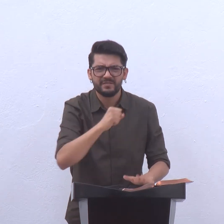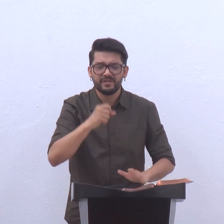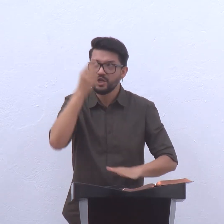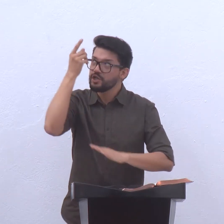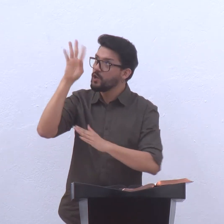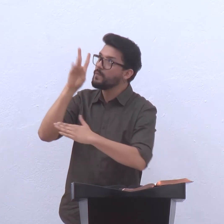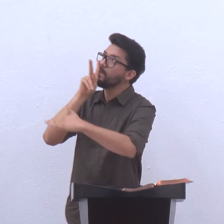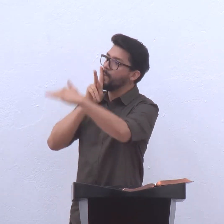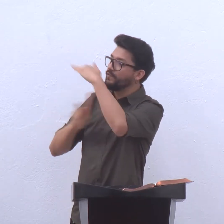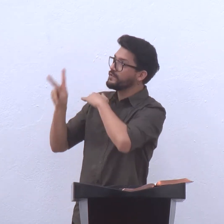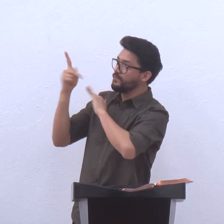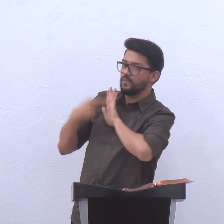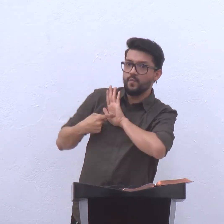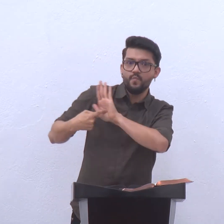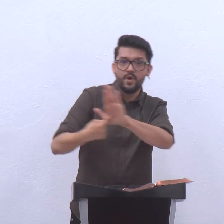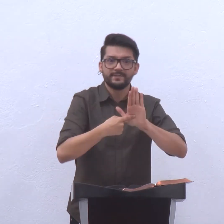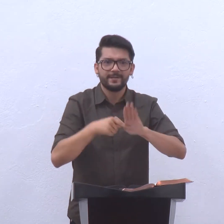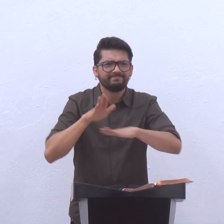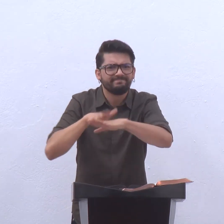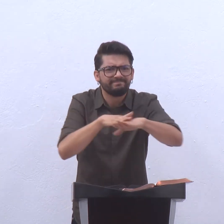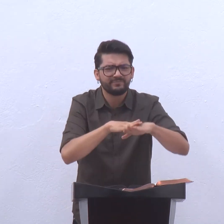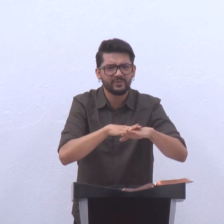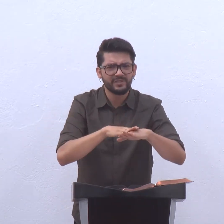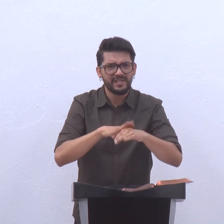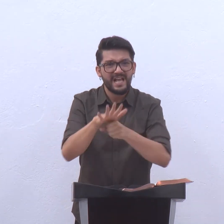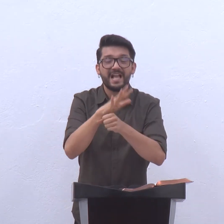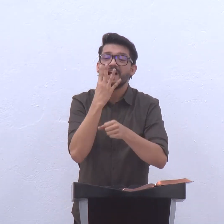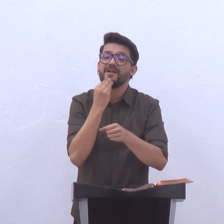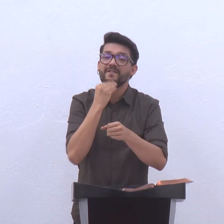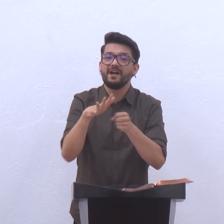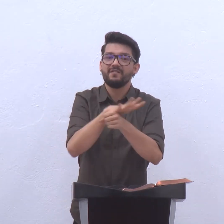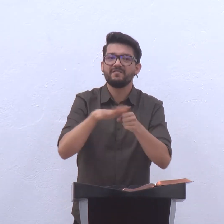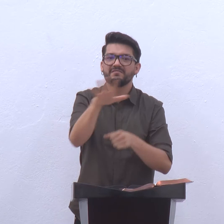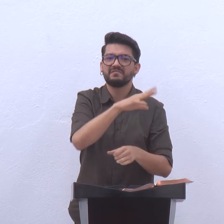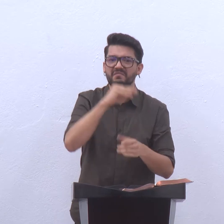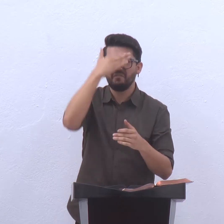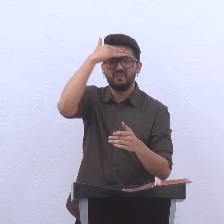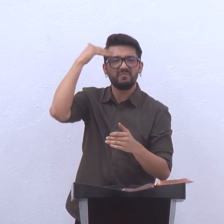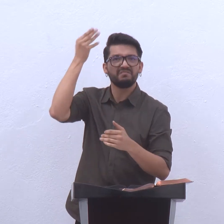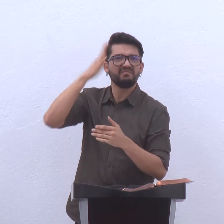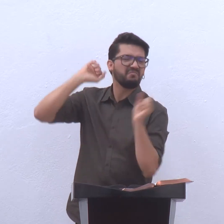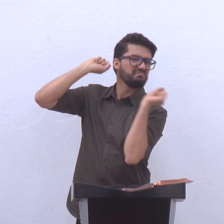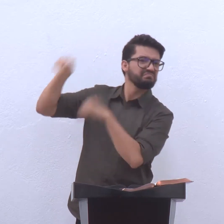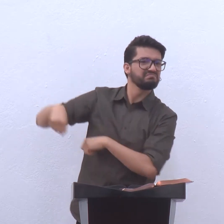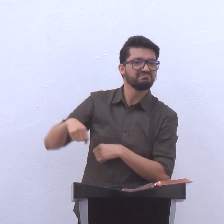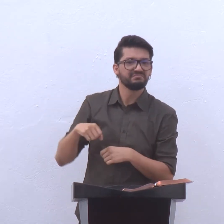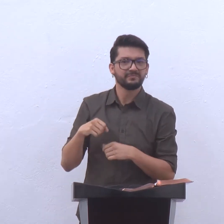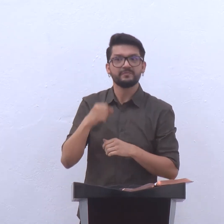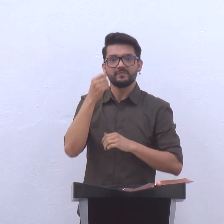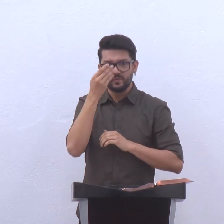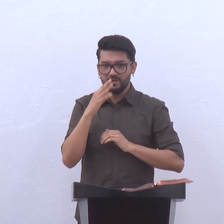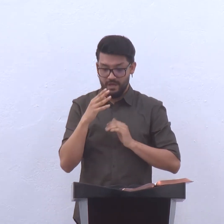Jeremías está anunciándole a Israel por parte de Dios que ellos como pueblo